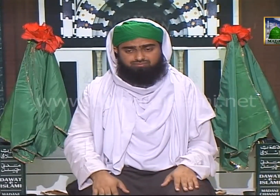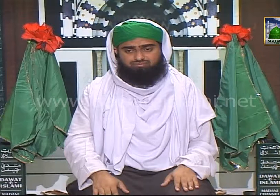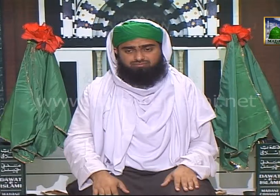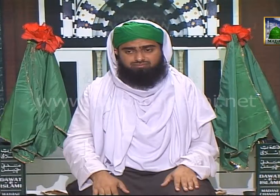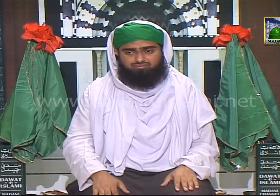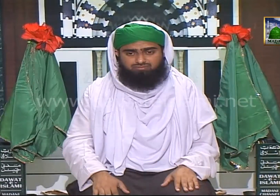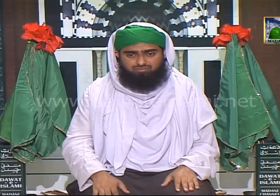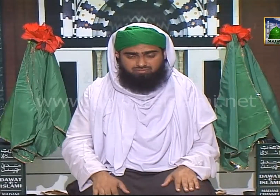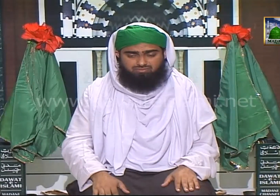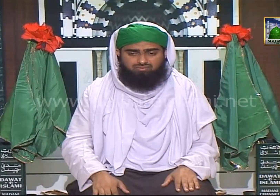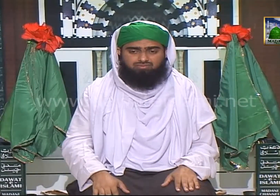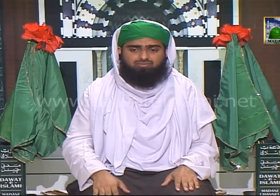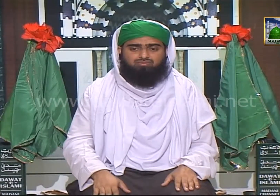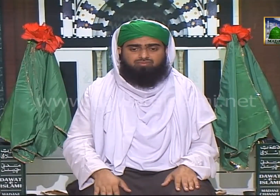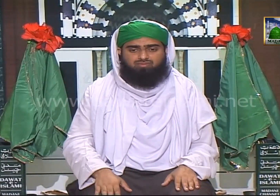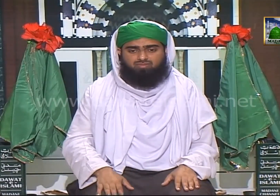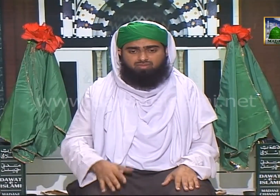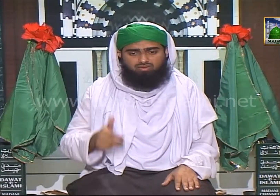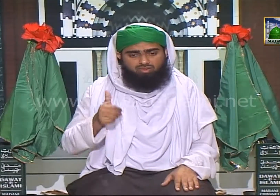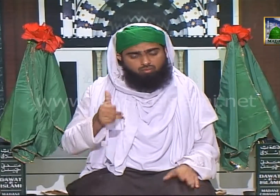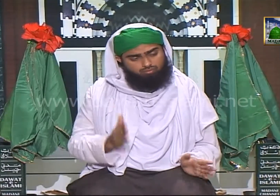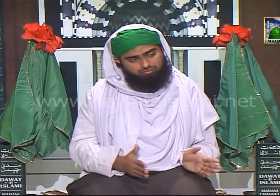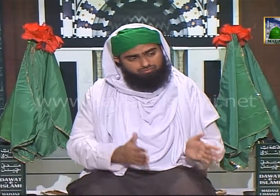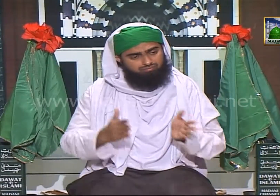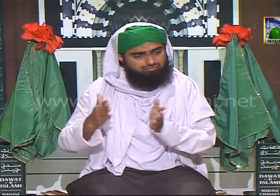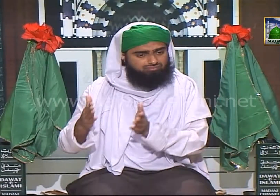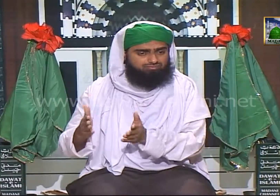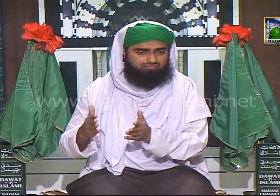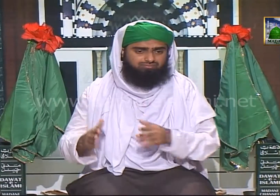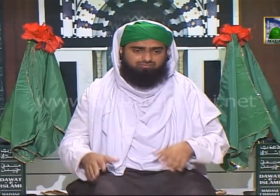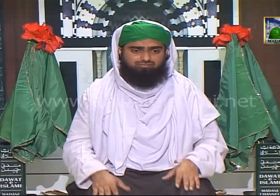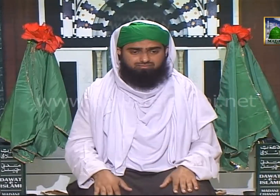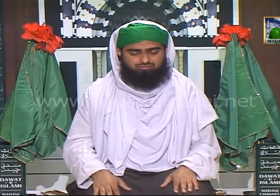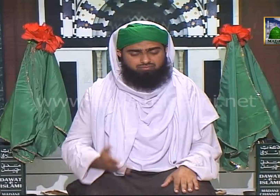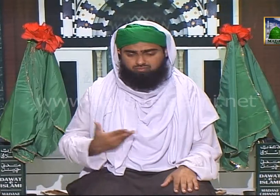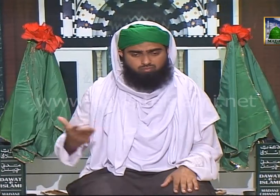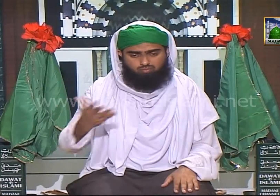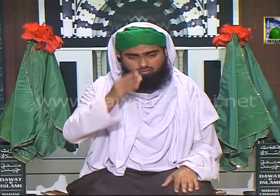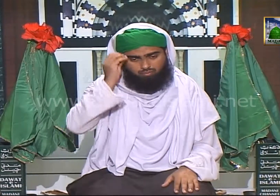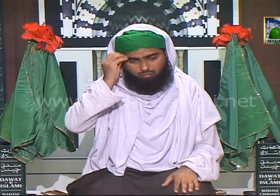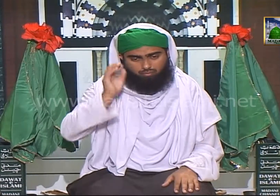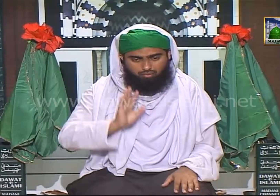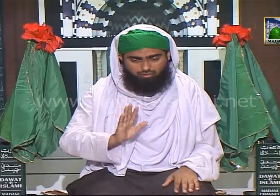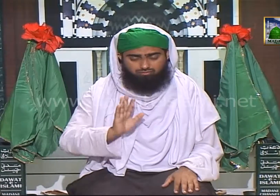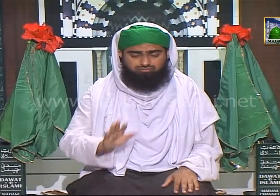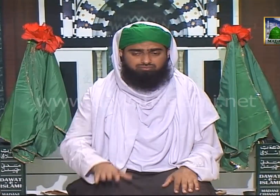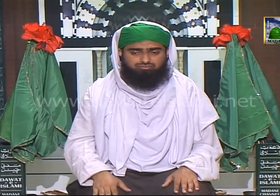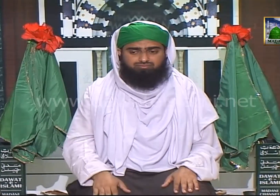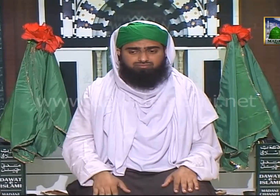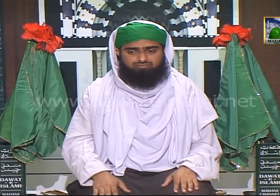جتنی پوزیشن والی سروسز ہیں یا دکانیں ہیں ان میں کیا ہوتا ہے وہ آپ سب کو پتا نہیں. مزہ تو ہے کہ آدمی محنت مزدوری کر کے